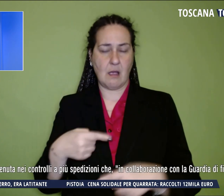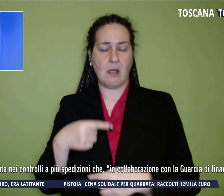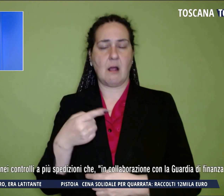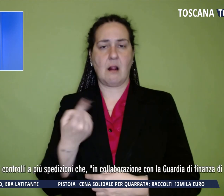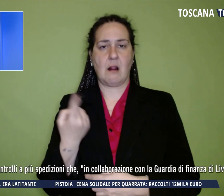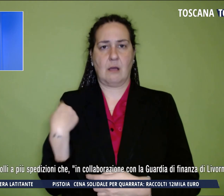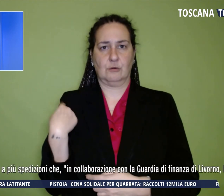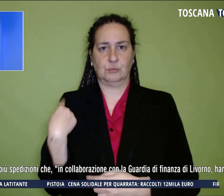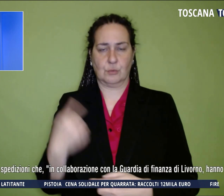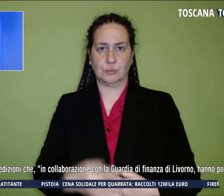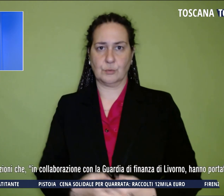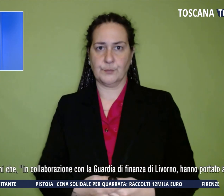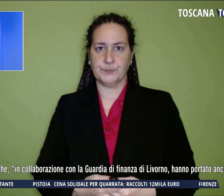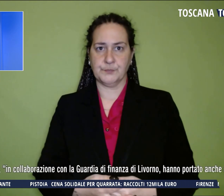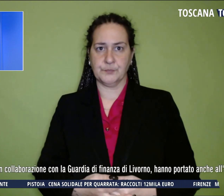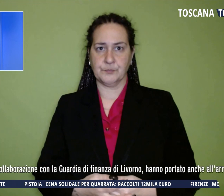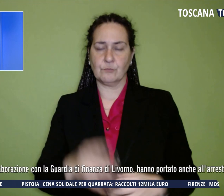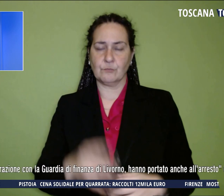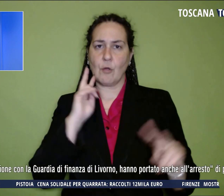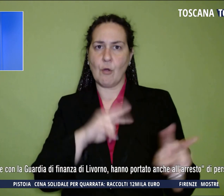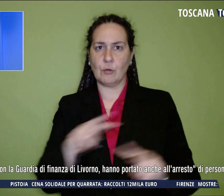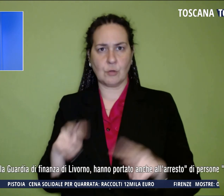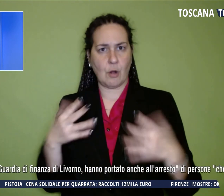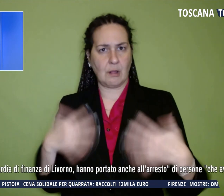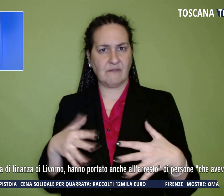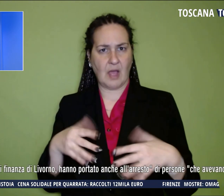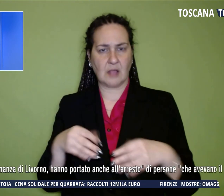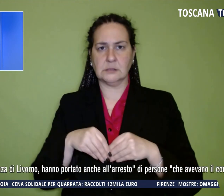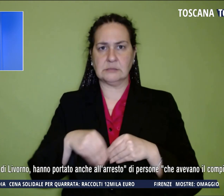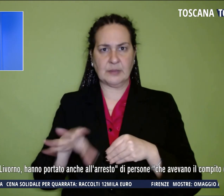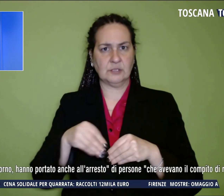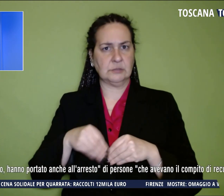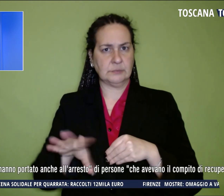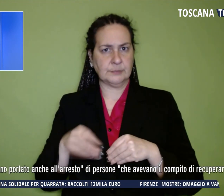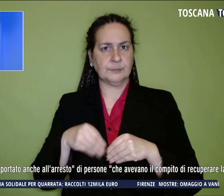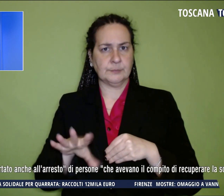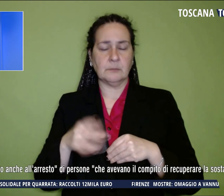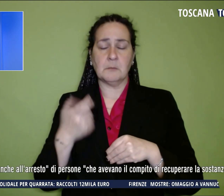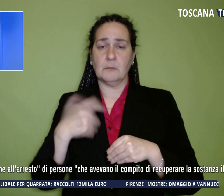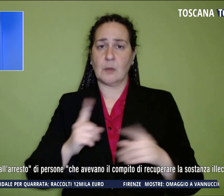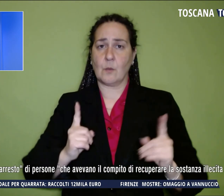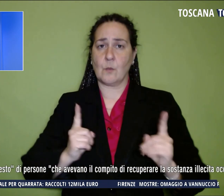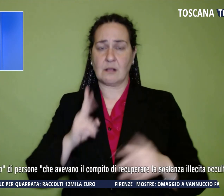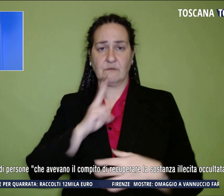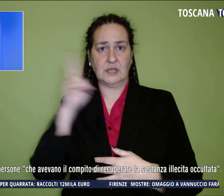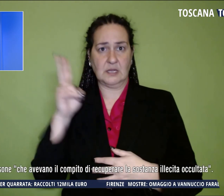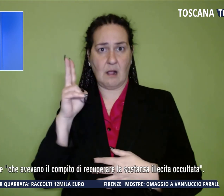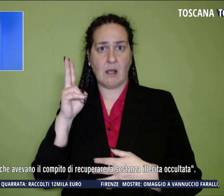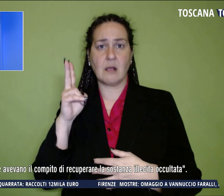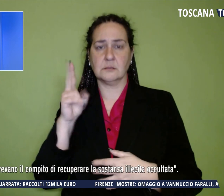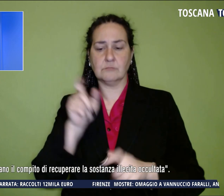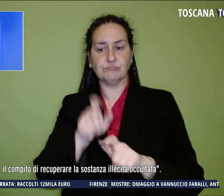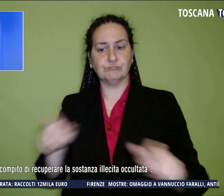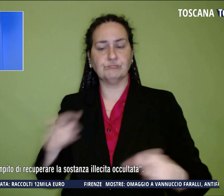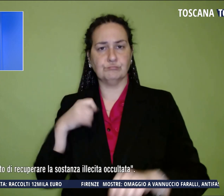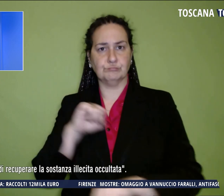droga è stata trovata nei controlli a più spedizioni che, in collaborazione con la Guardia di Finanza, hanno portato anche all'arresto di persone che